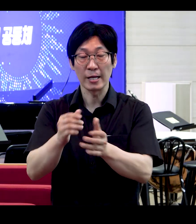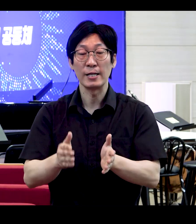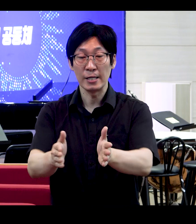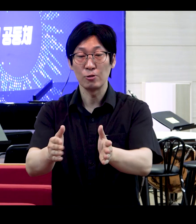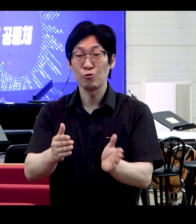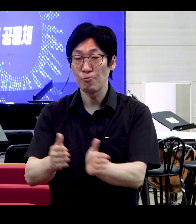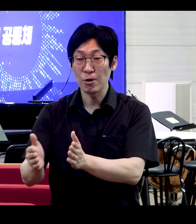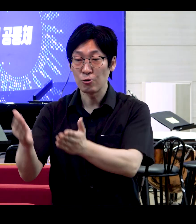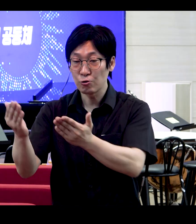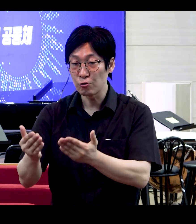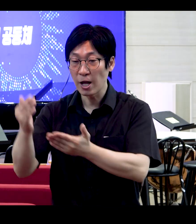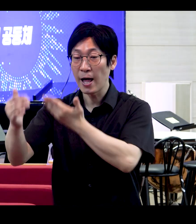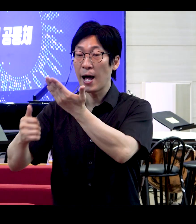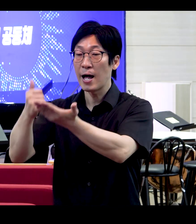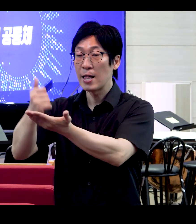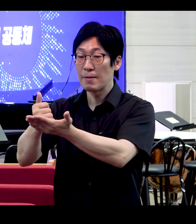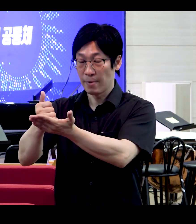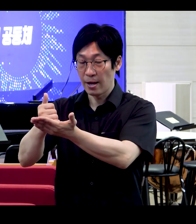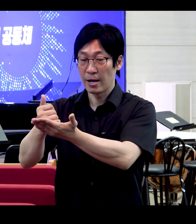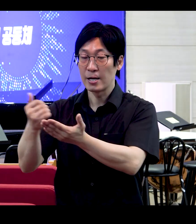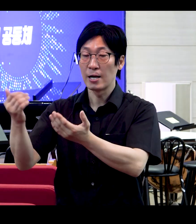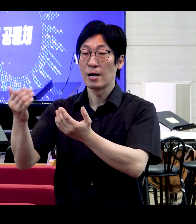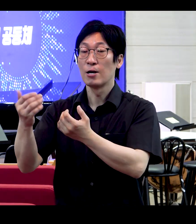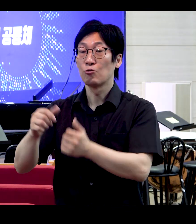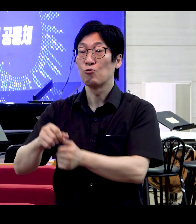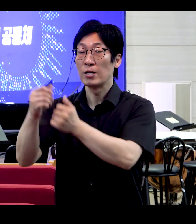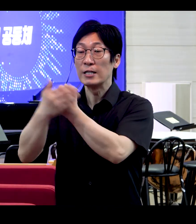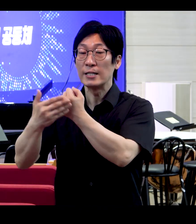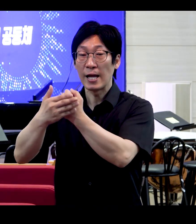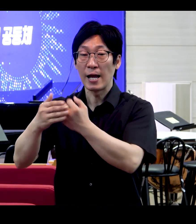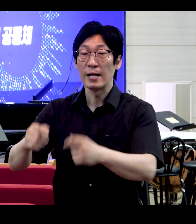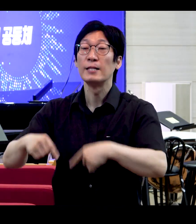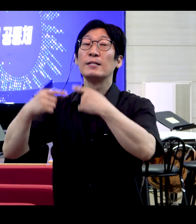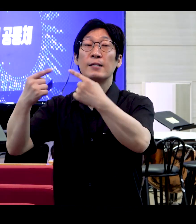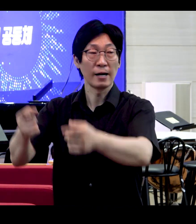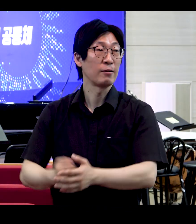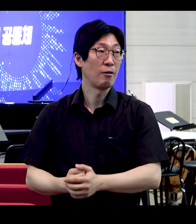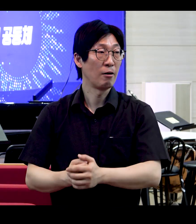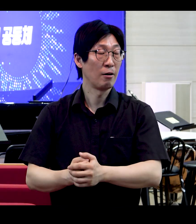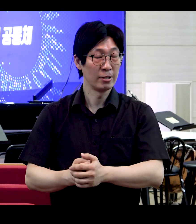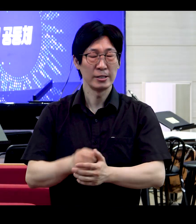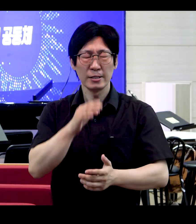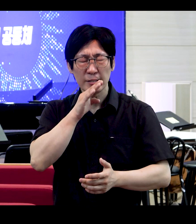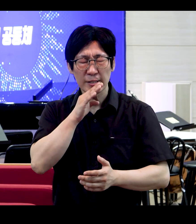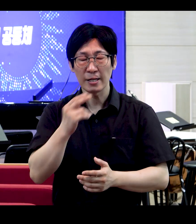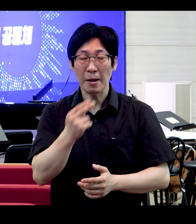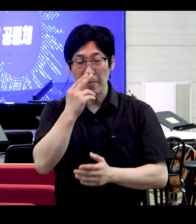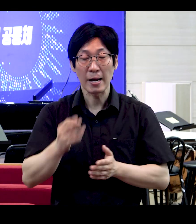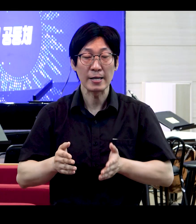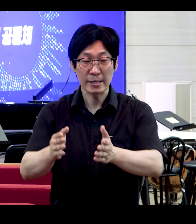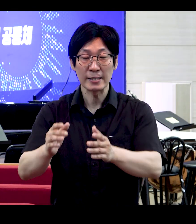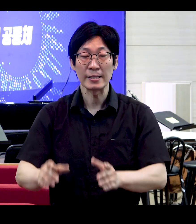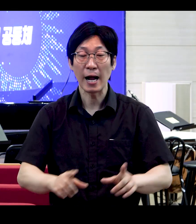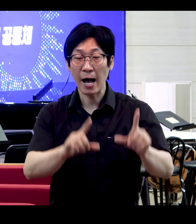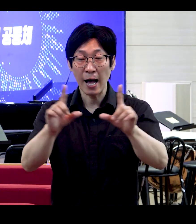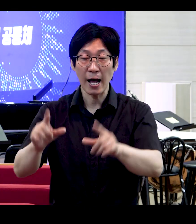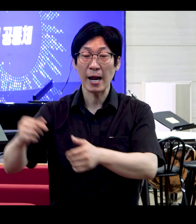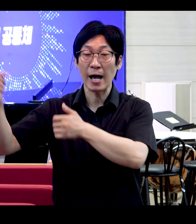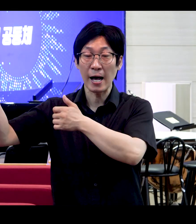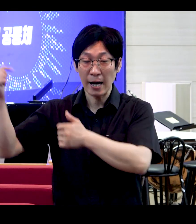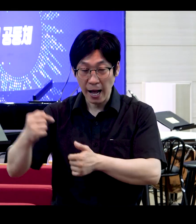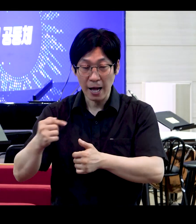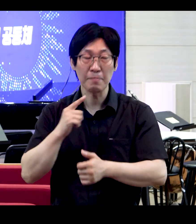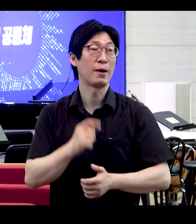준비하신 우리 하나님의 구원의 은혜 가운데 들어가서 정말 참된 생명의 길을 살아가라,